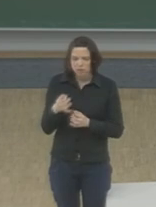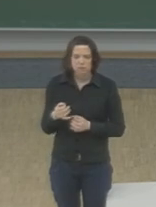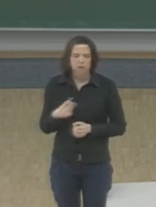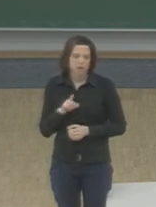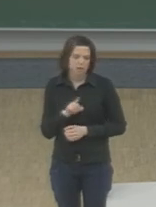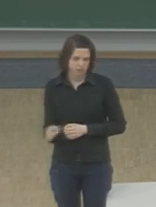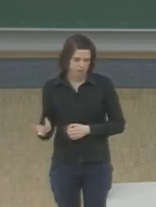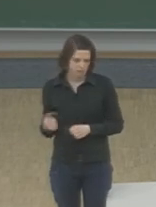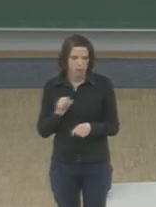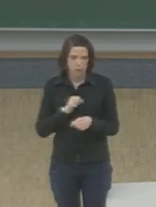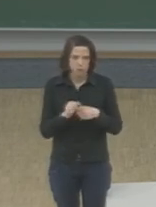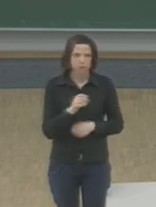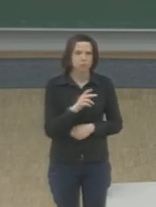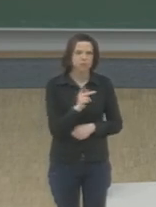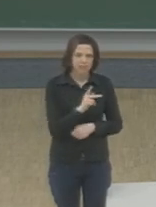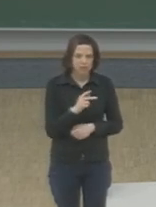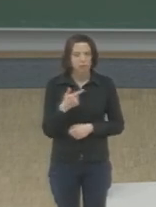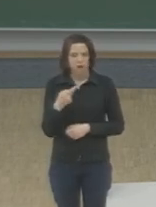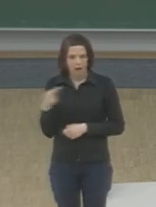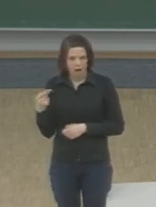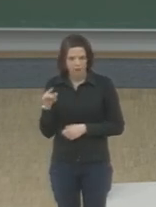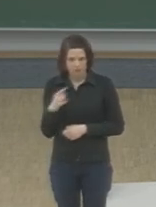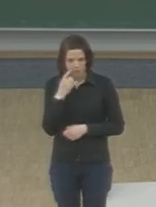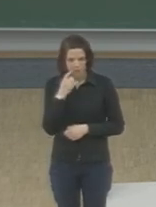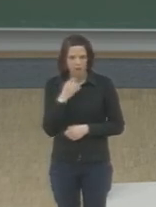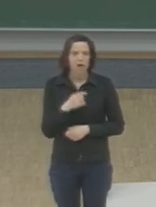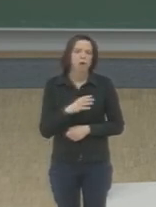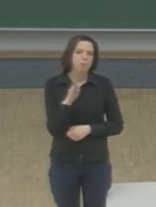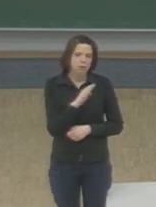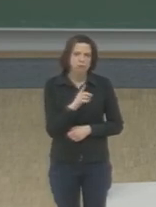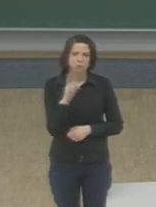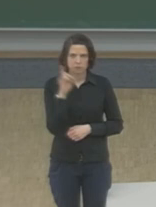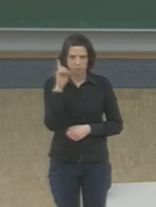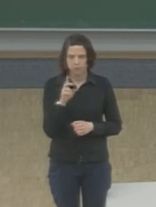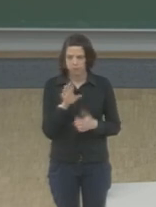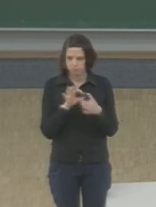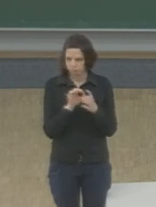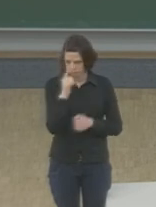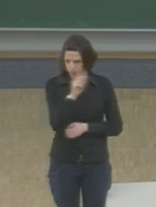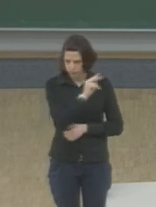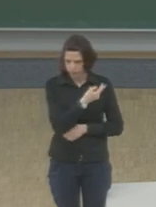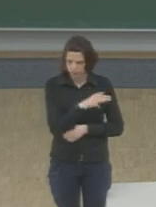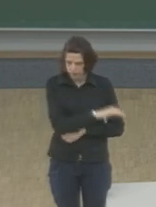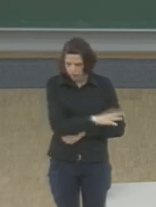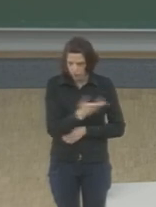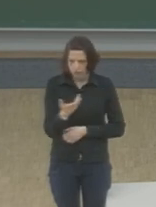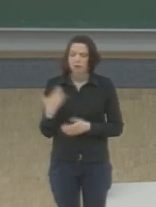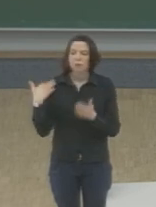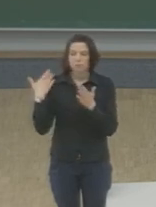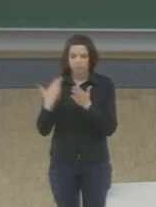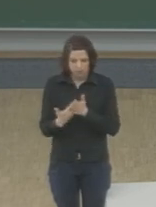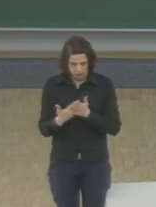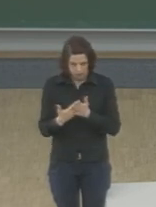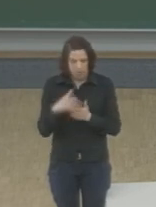sich Klima und Hartig ausdrücklich dem Urteil von Barrett und Depinet anschließen, dass es bislang keine solide